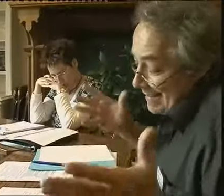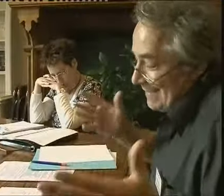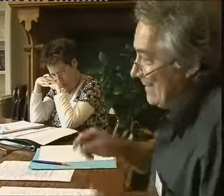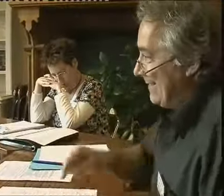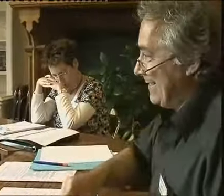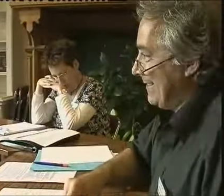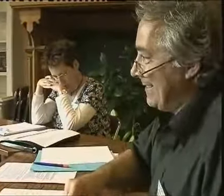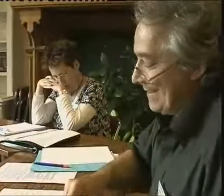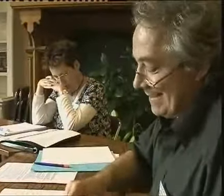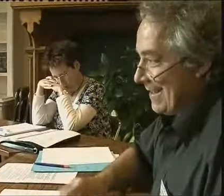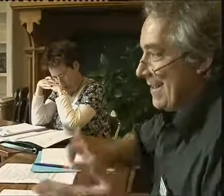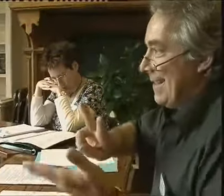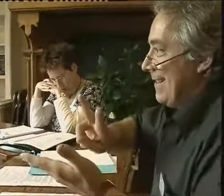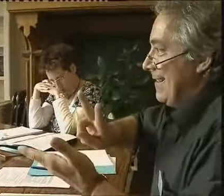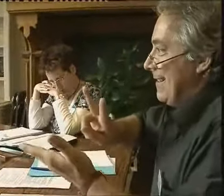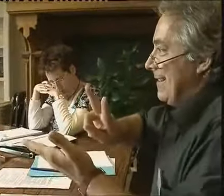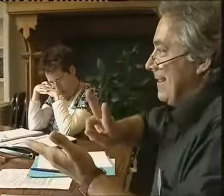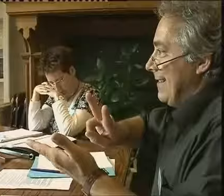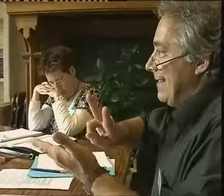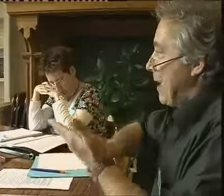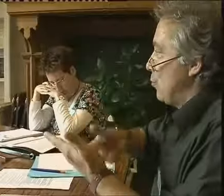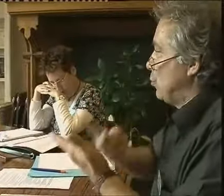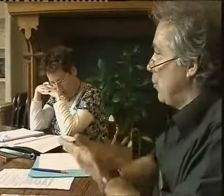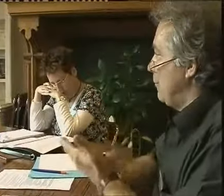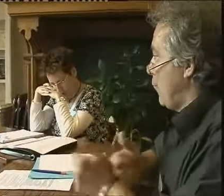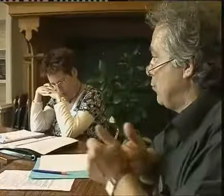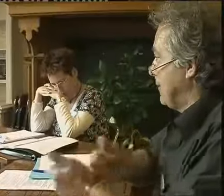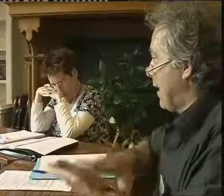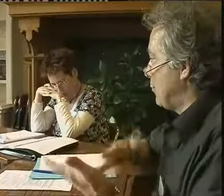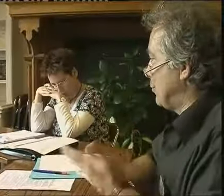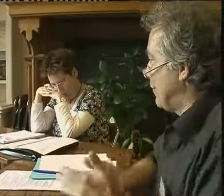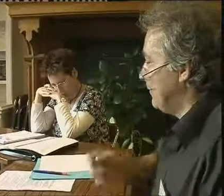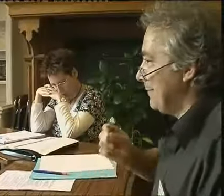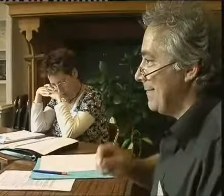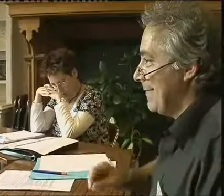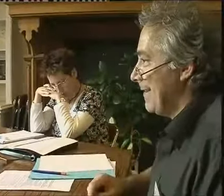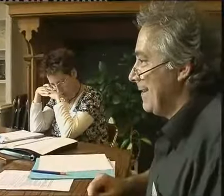poèmes, la quête spirituelle de l'humanité et des questions de toujours. Notre ambition est